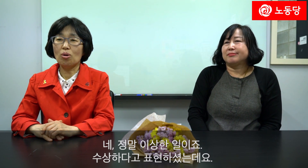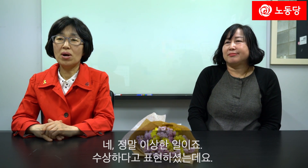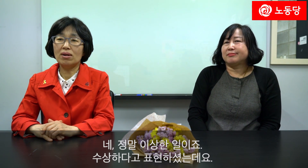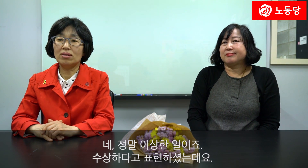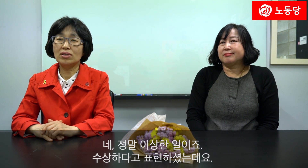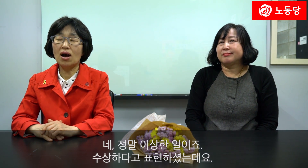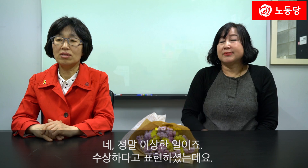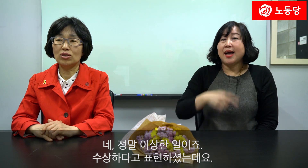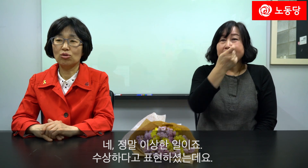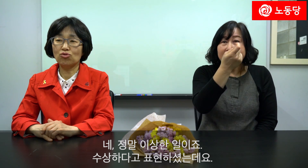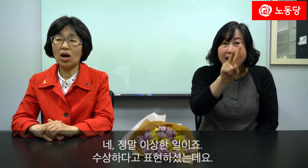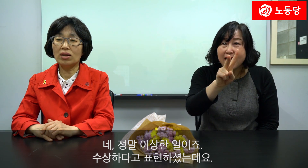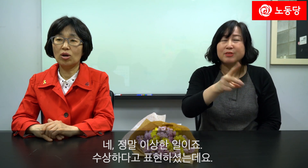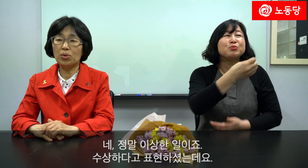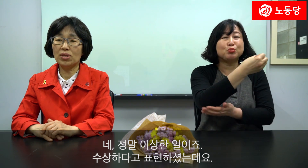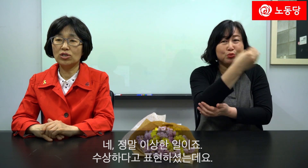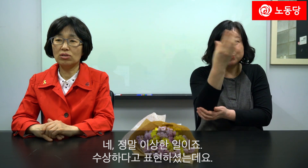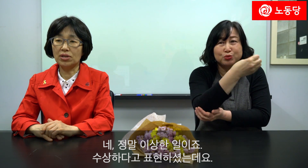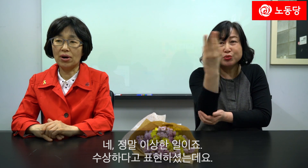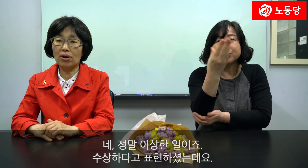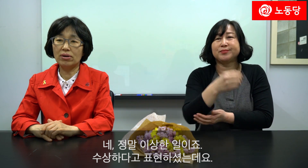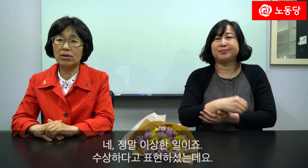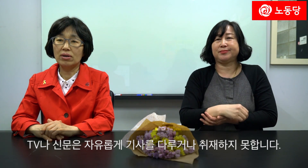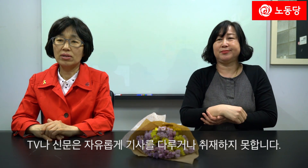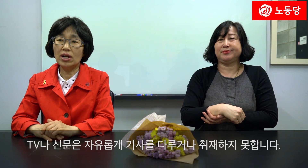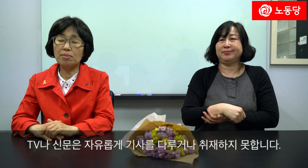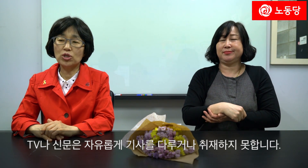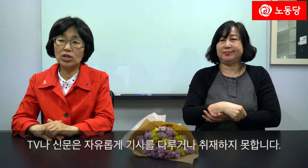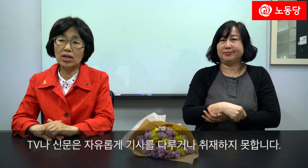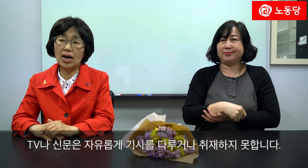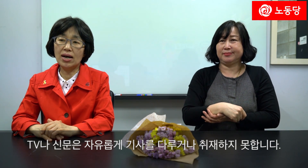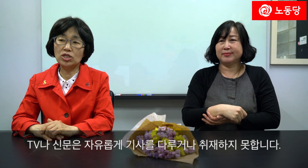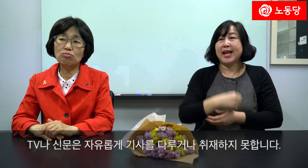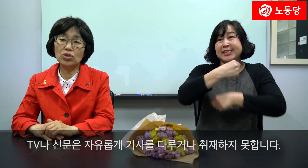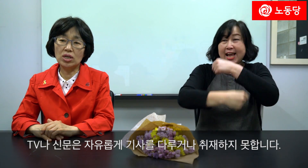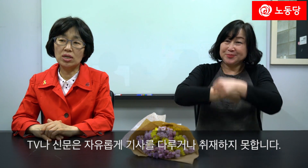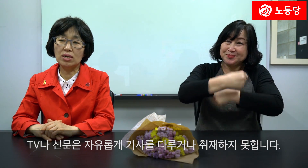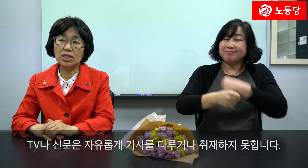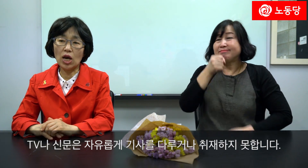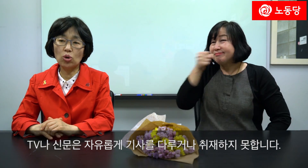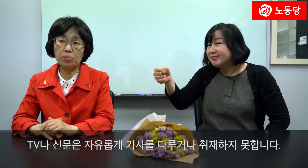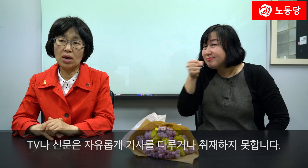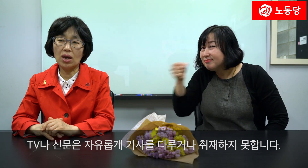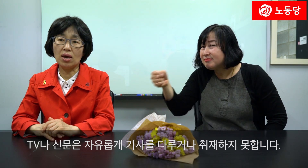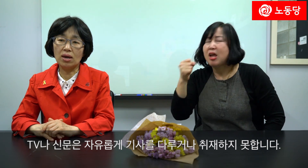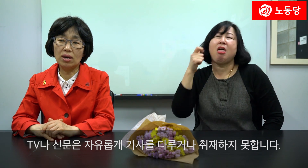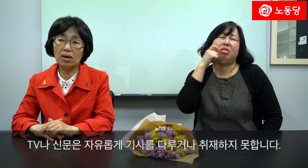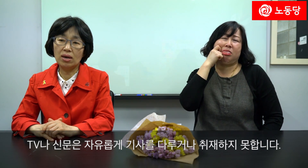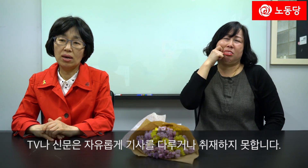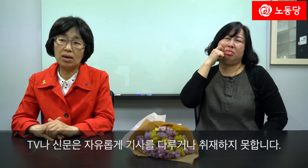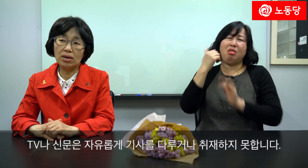네, 정말 이상한 일이죠. 수상하다고 표현하셨는데요. 텔레비전이나 신문이